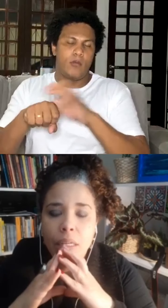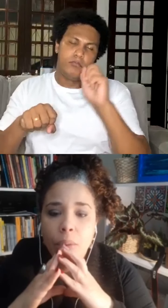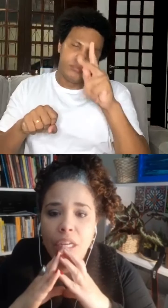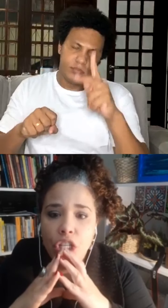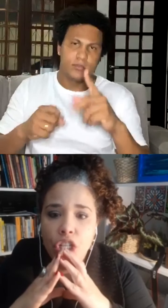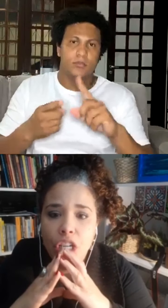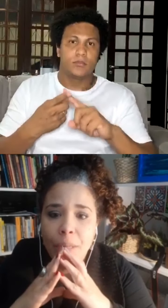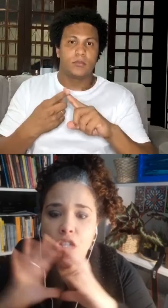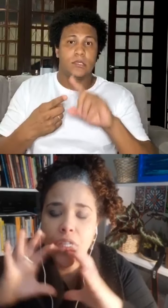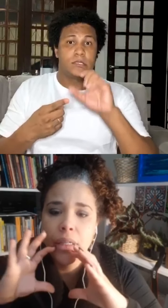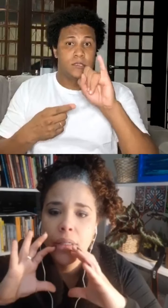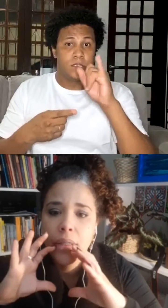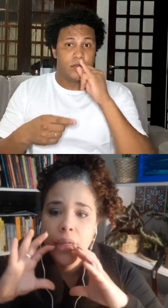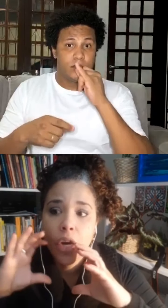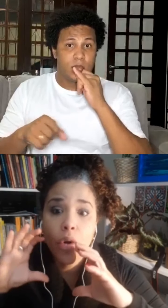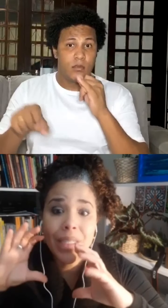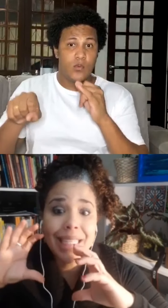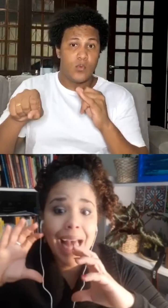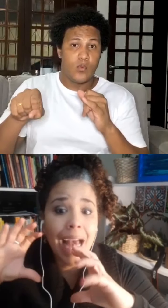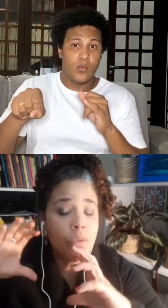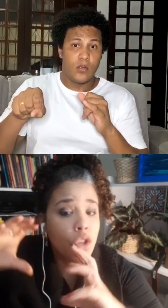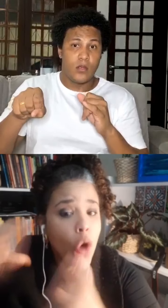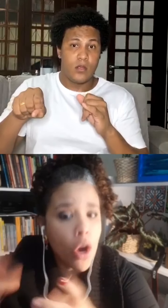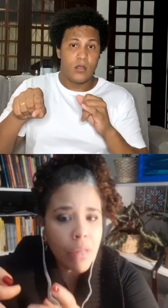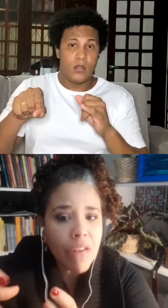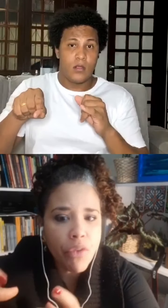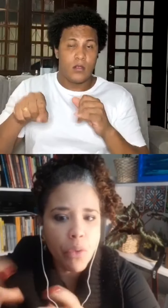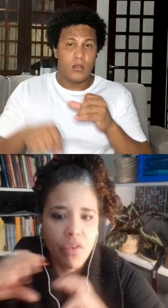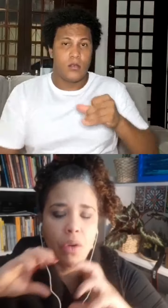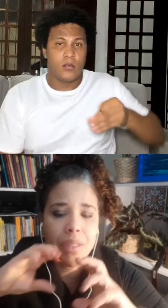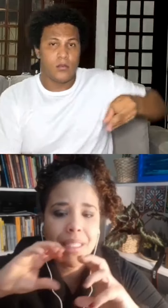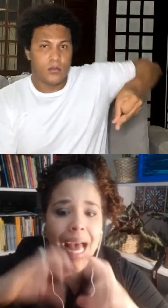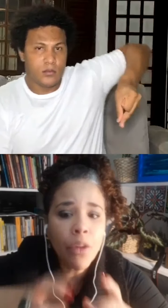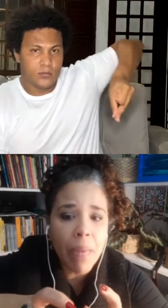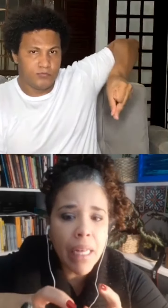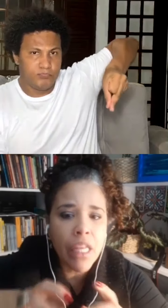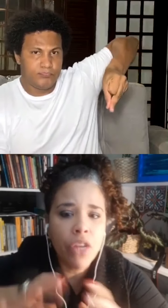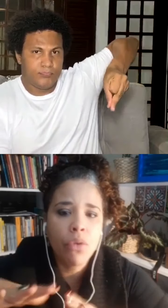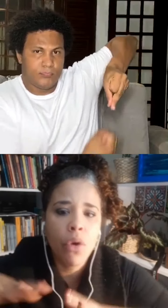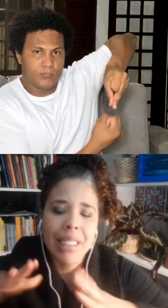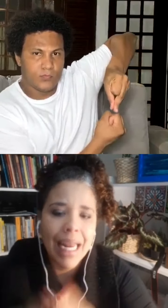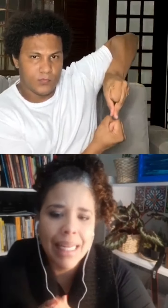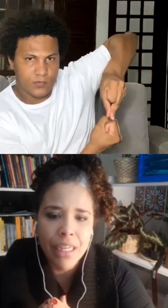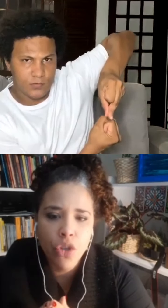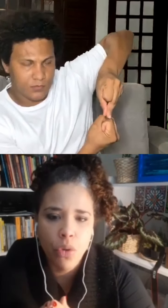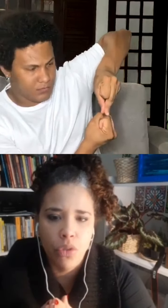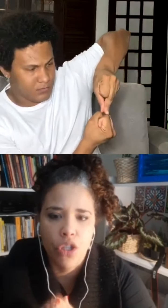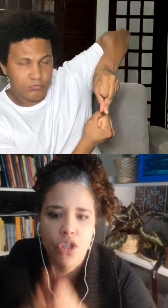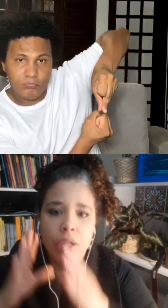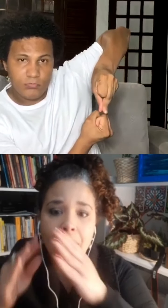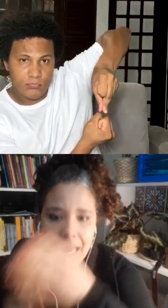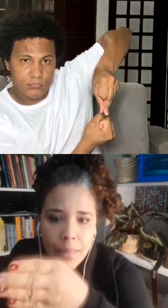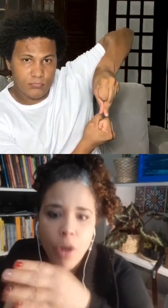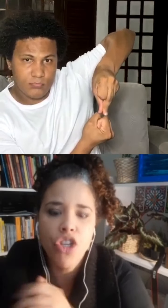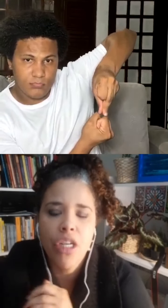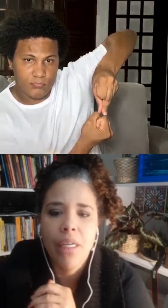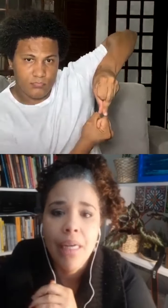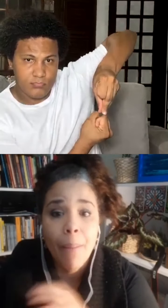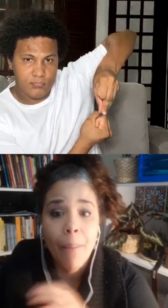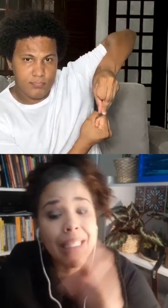no que a gente chama de gozar no entorno da vulva, gozar no períneo, gozar entre as coxas. Aí pode